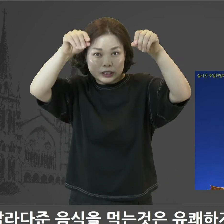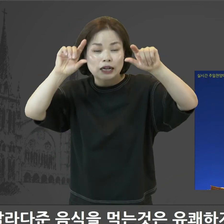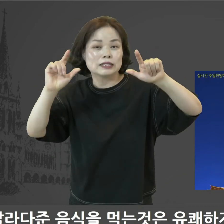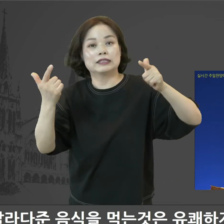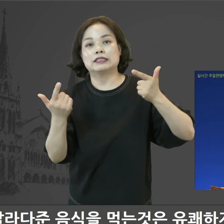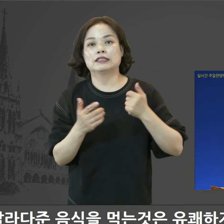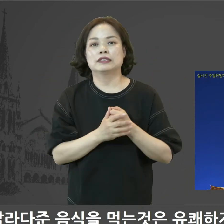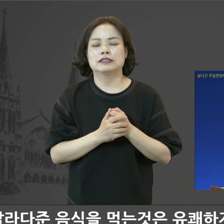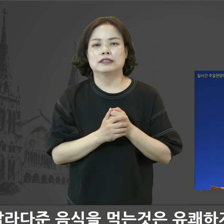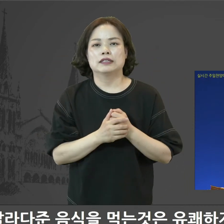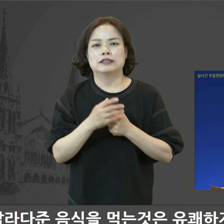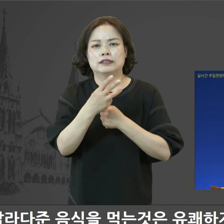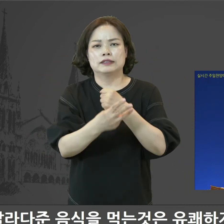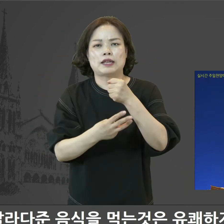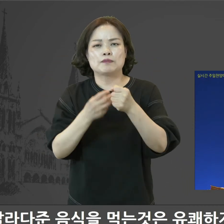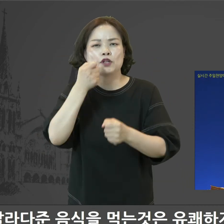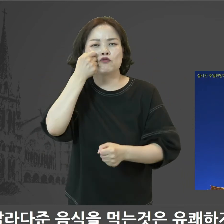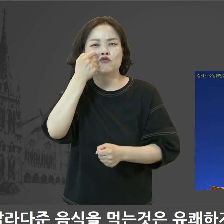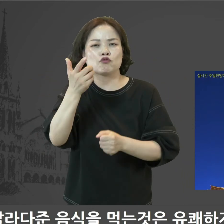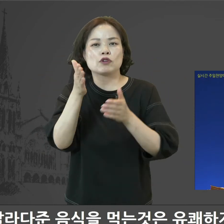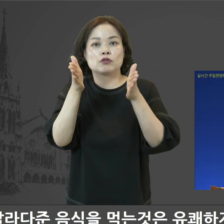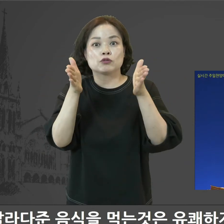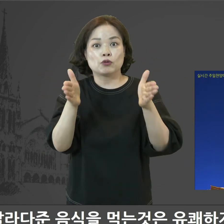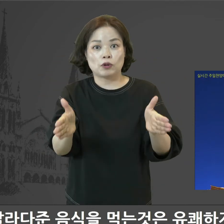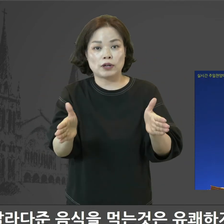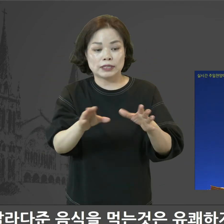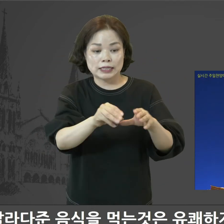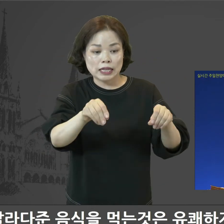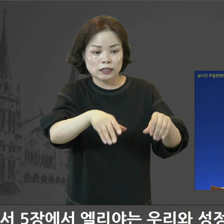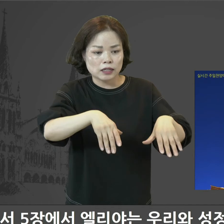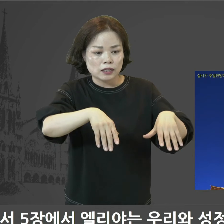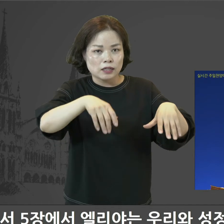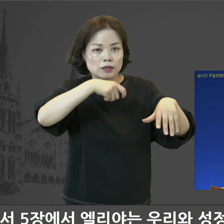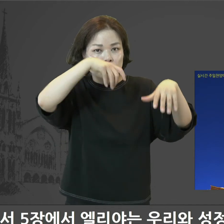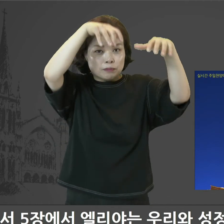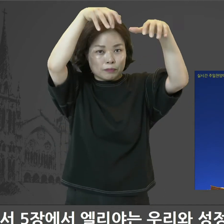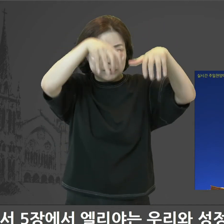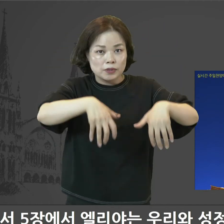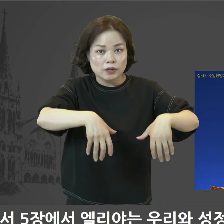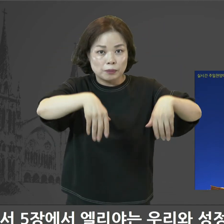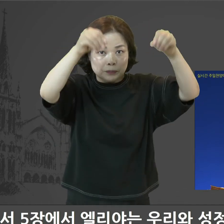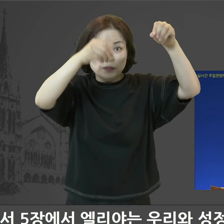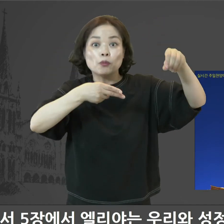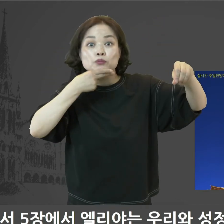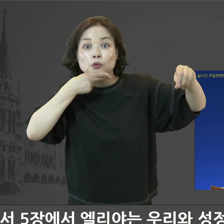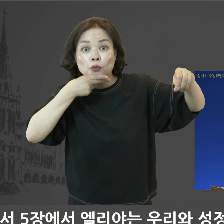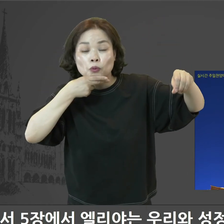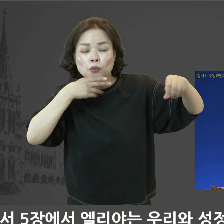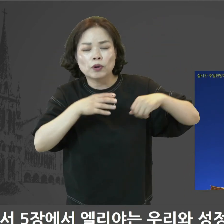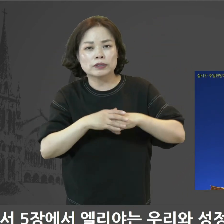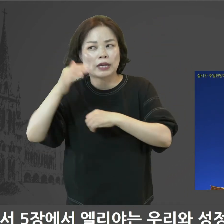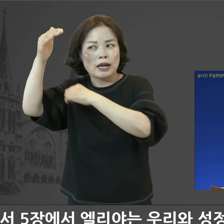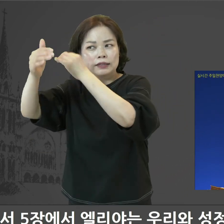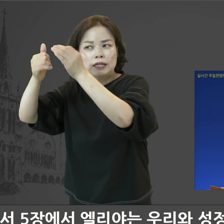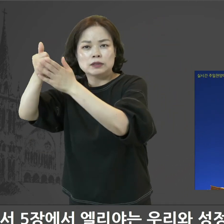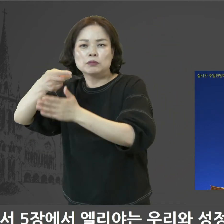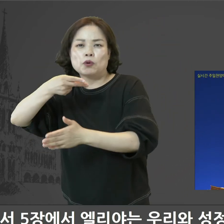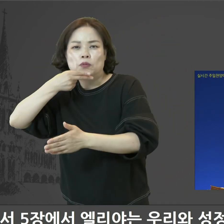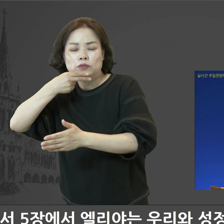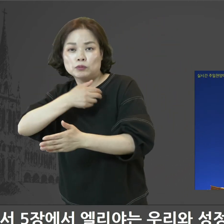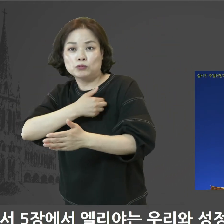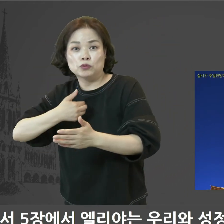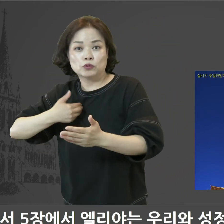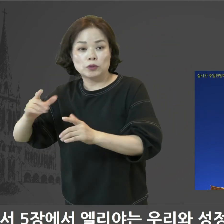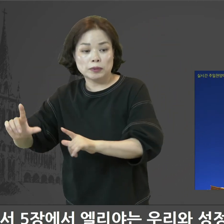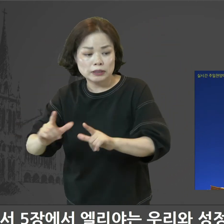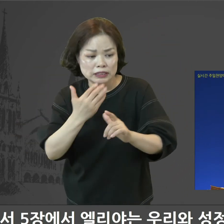기도한즉 3년 6개월 동안 땅에 비가 오지 아니하고, 그는 하나님이 없이